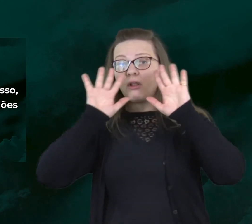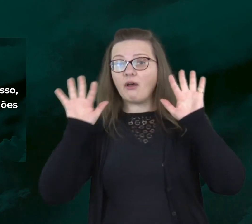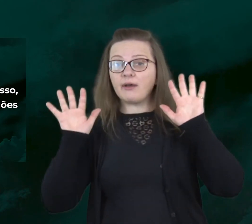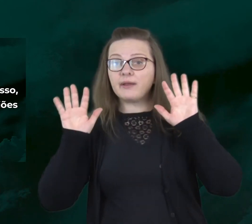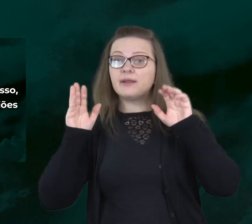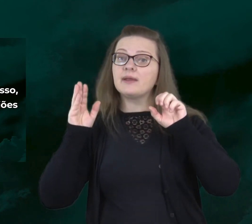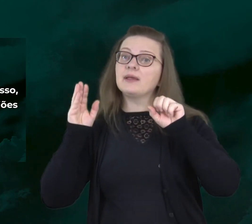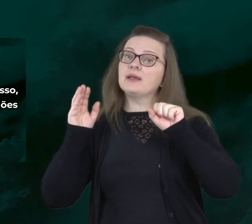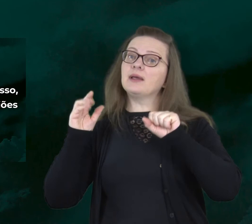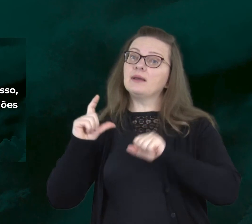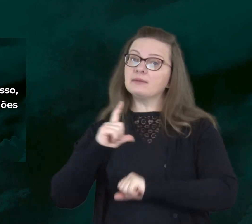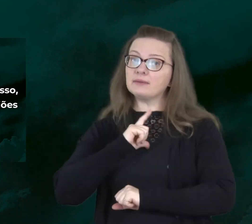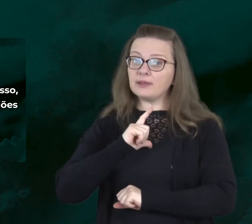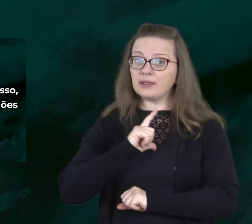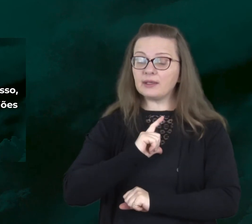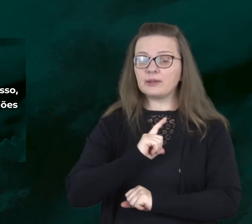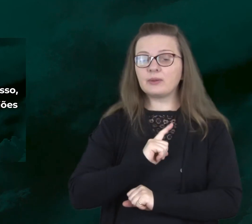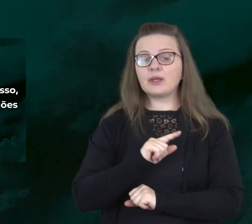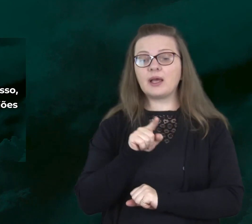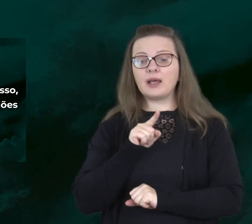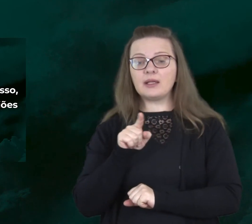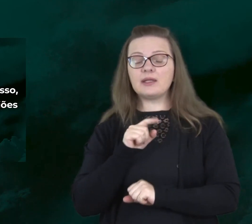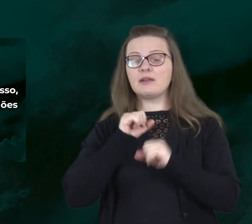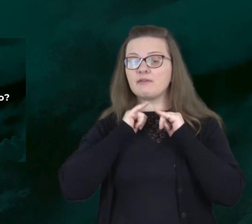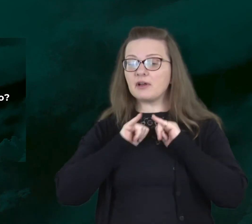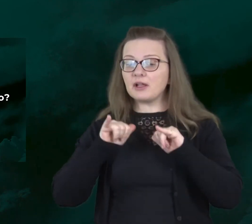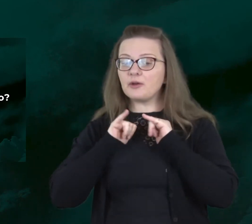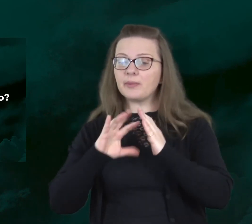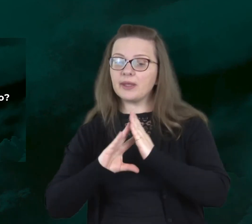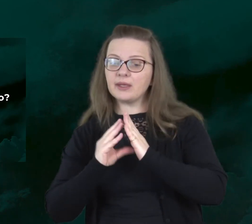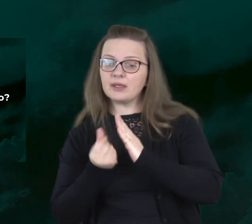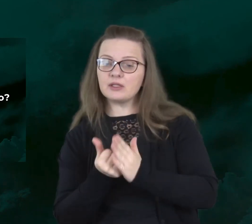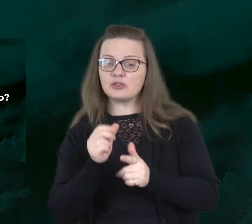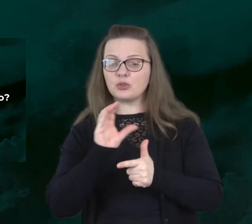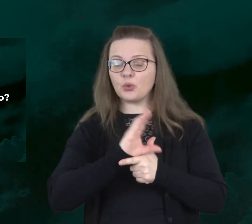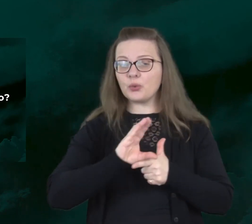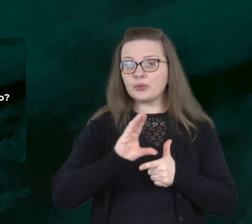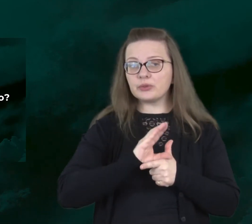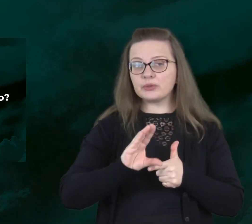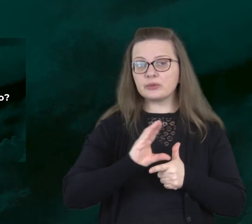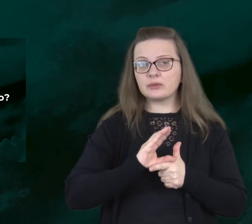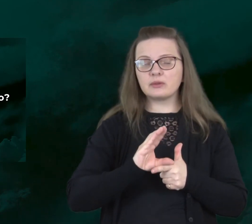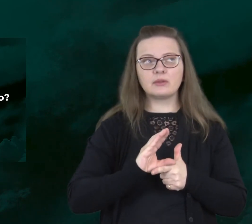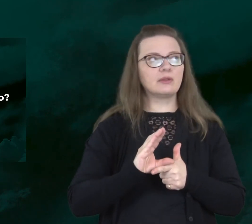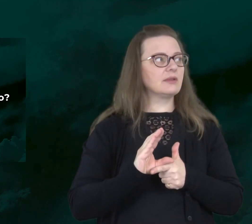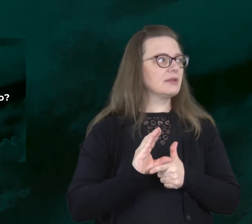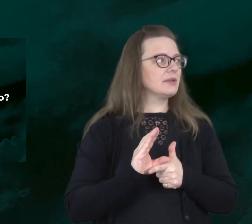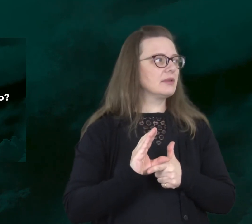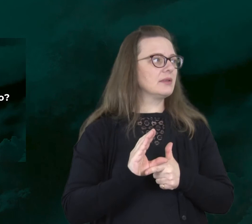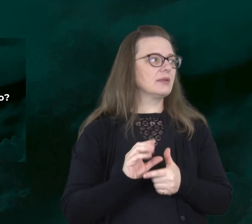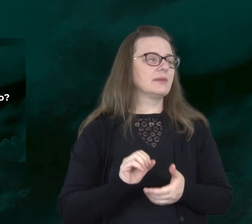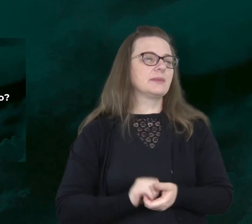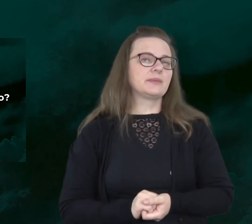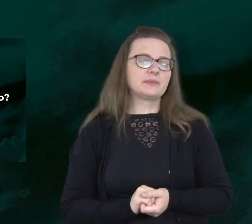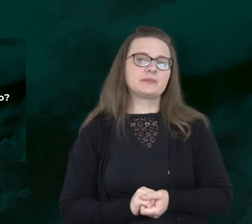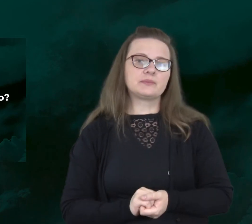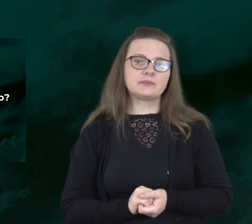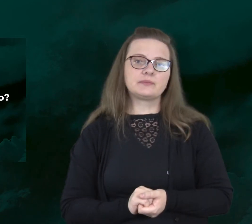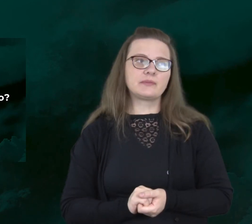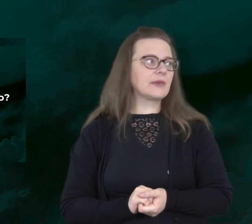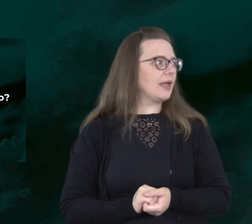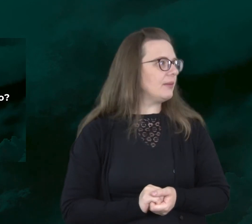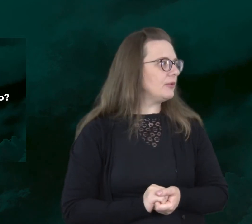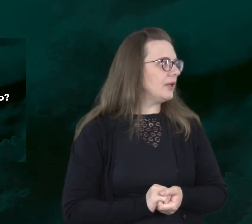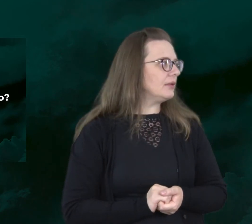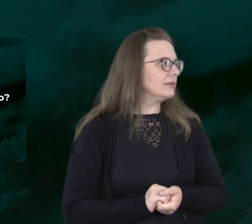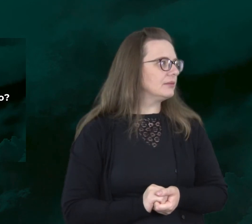os santos de Corinto. Por que razão? É porque não vos amo? Deus o sabe. Será que eu